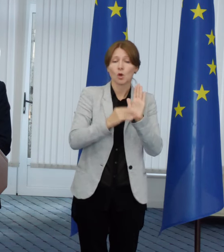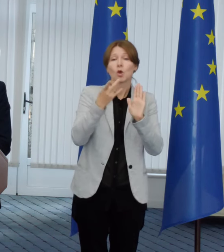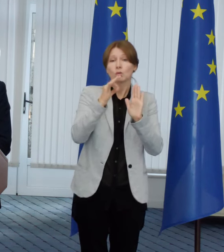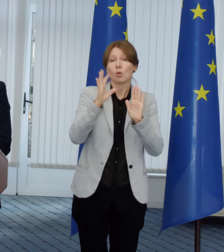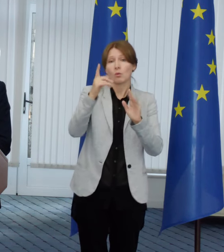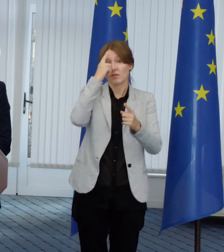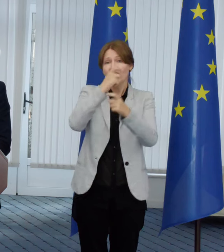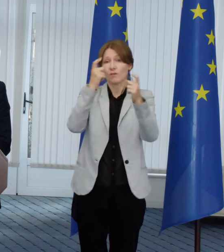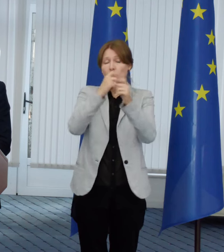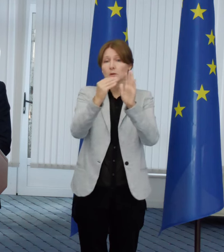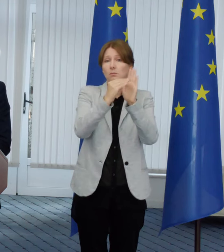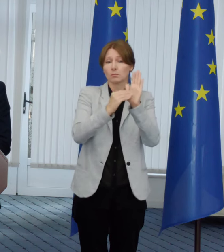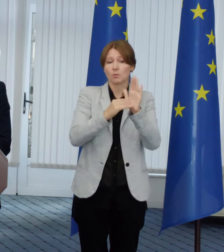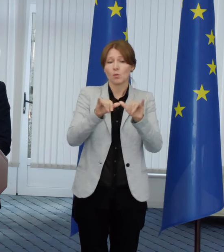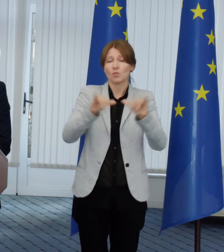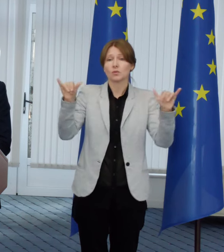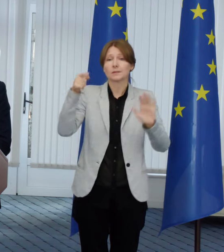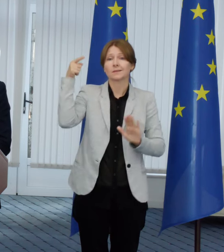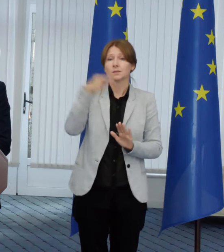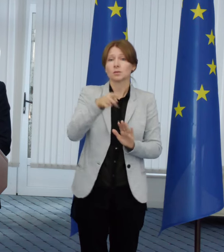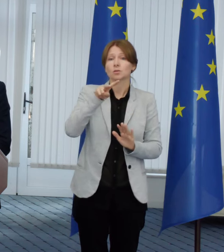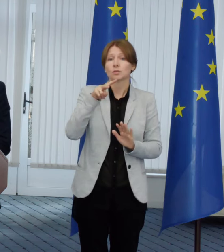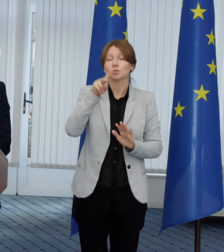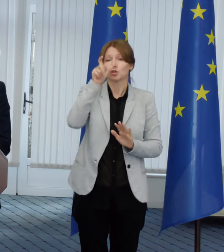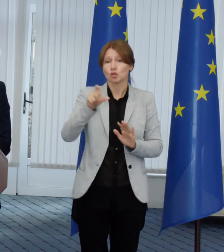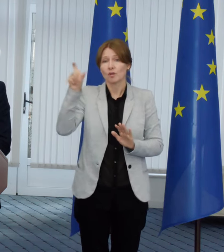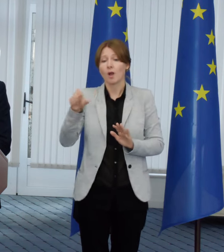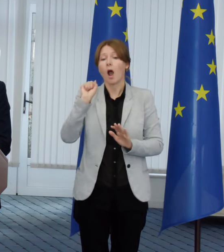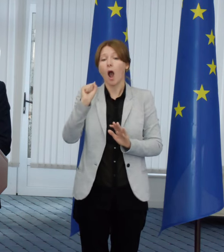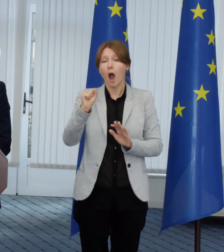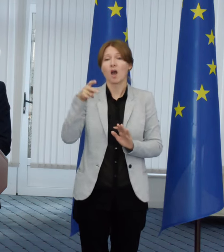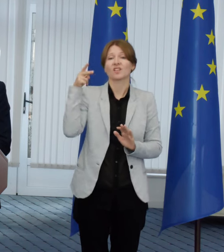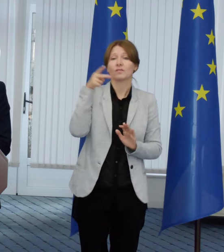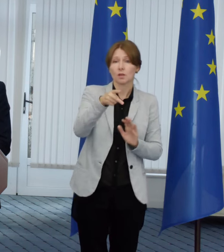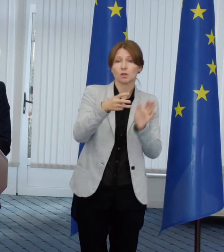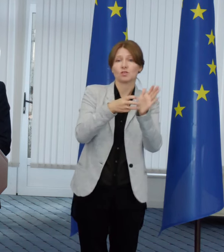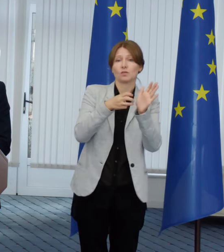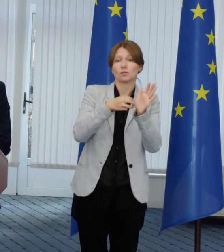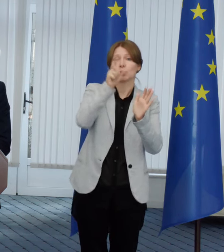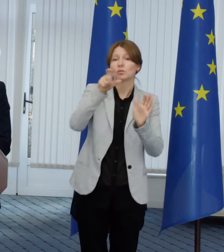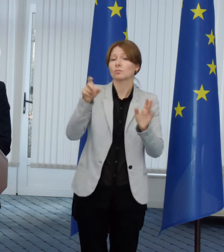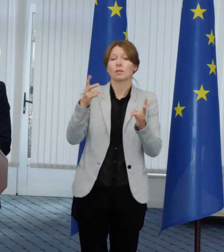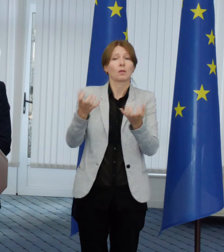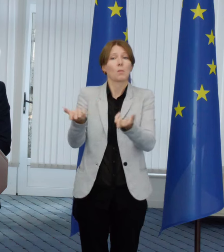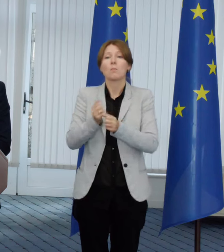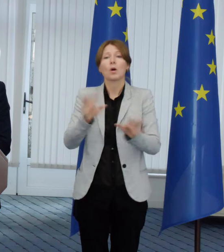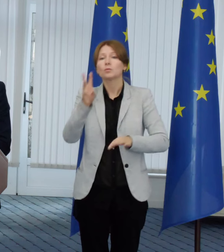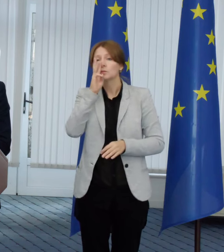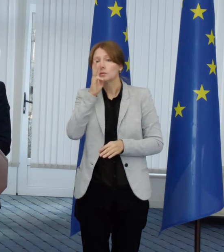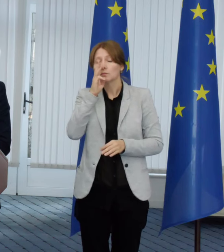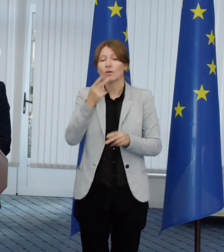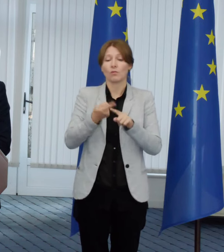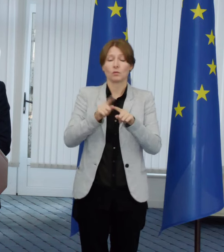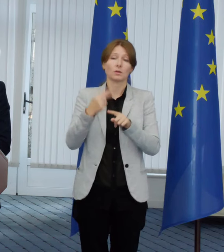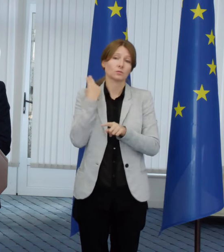что этот список пополнился на 1000 человек, а 2800 человек уже этим летом не получили зарплату. И вот